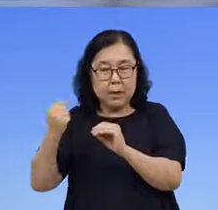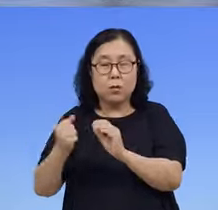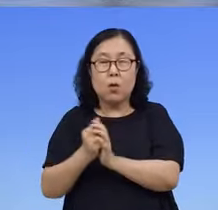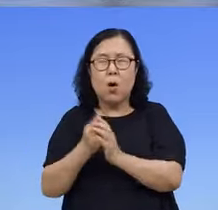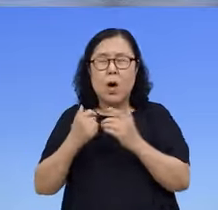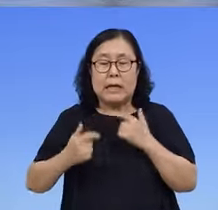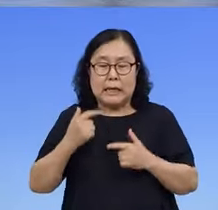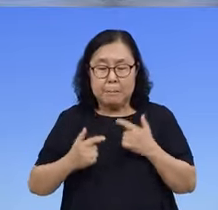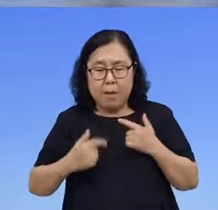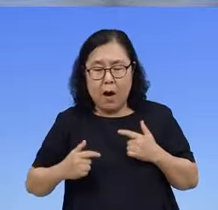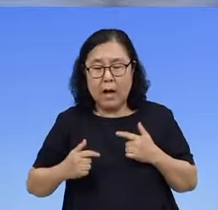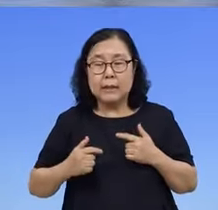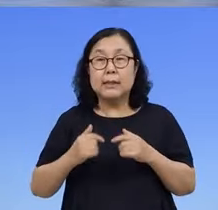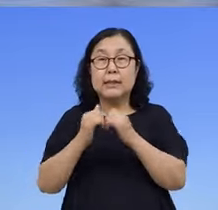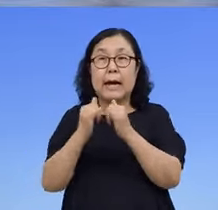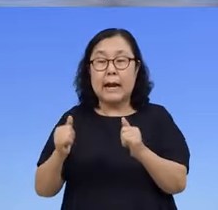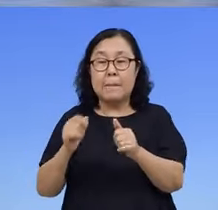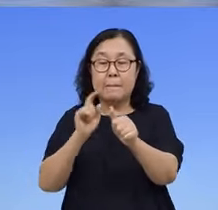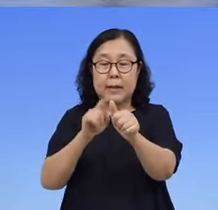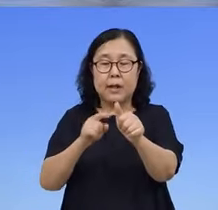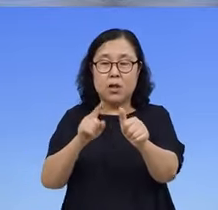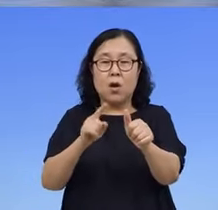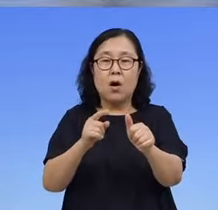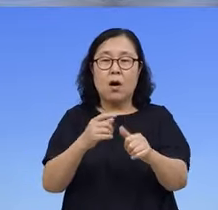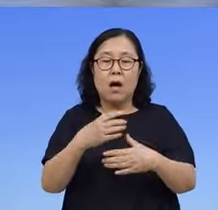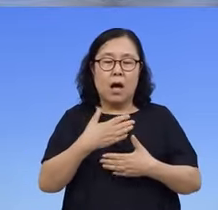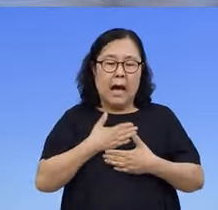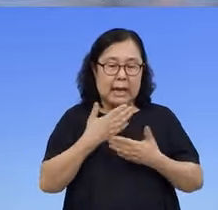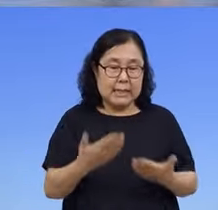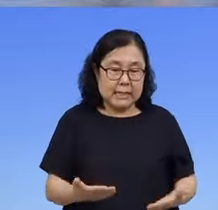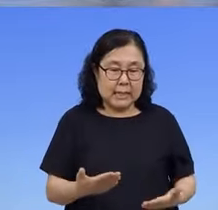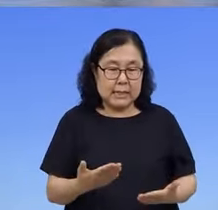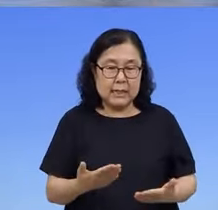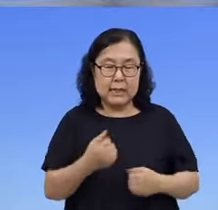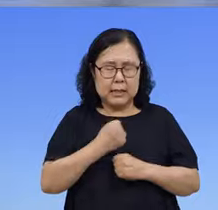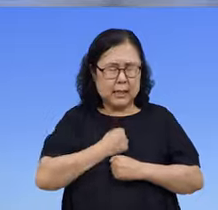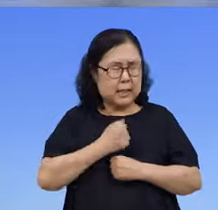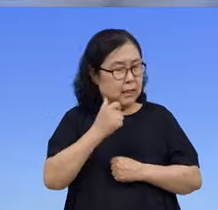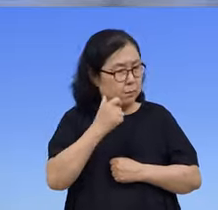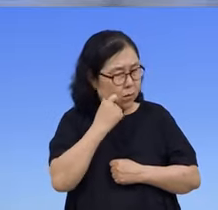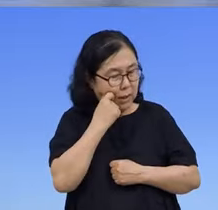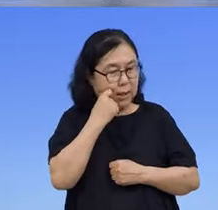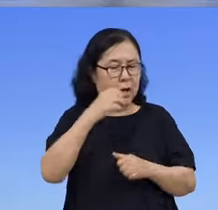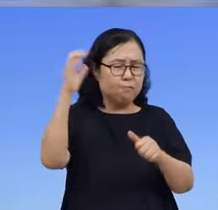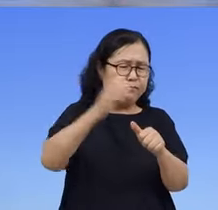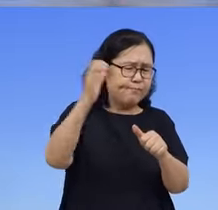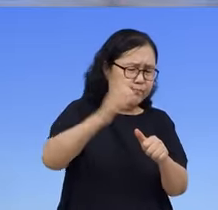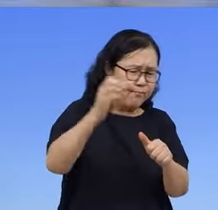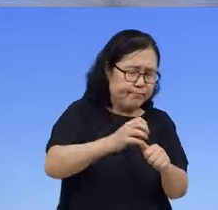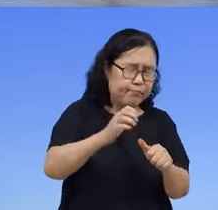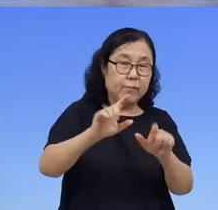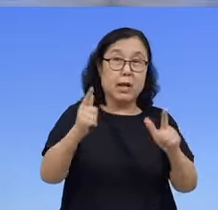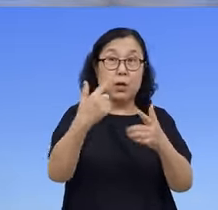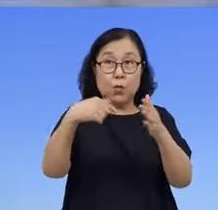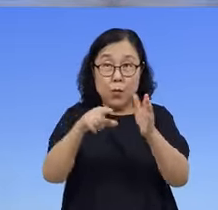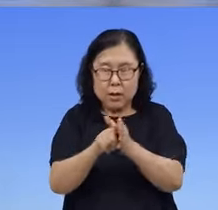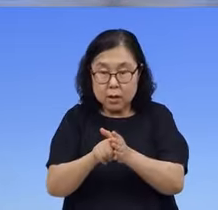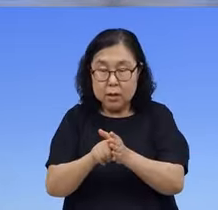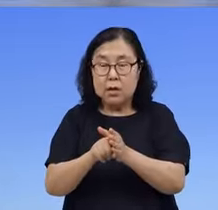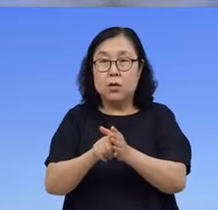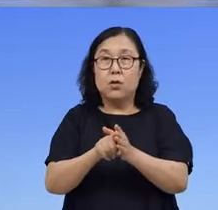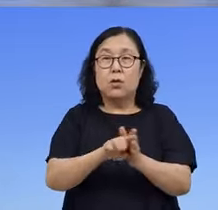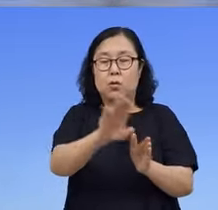그 자리를 들고 일어나는 사람을 향해 가지고 네 안식일을 범했다, 이런 괴물 같은 짓을 하지 않기 위해서는